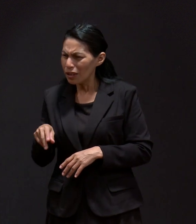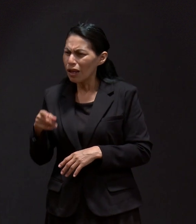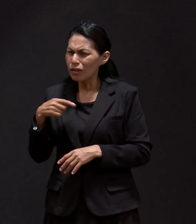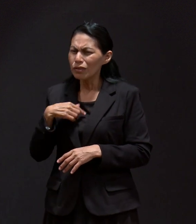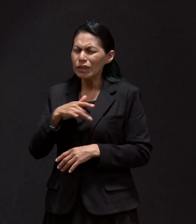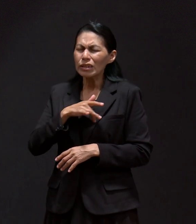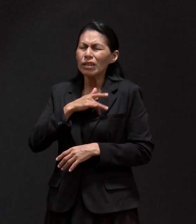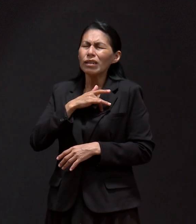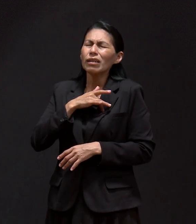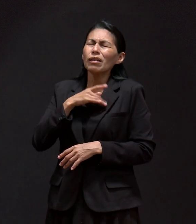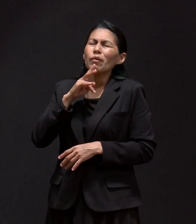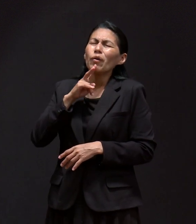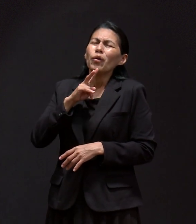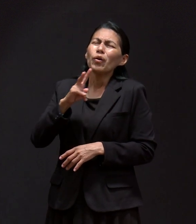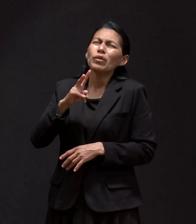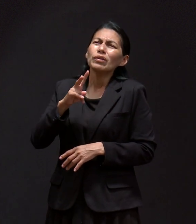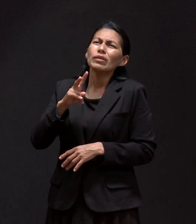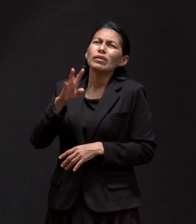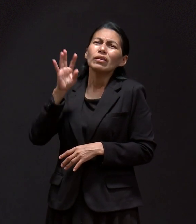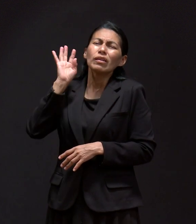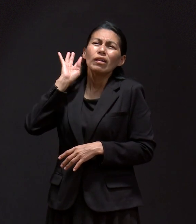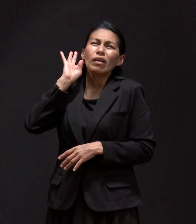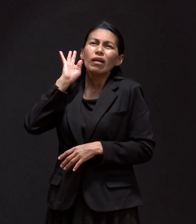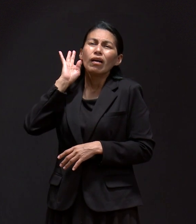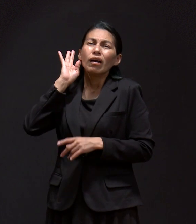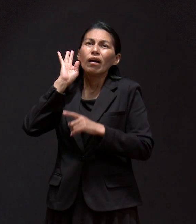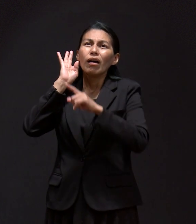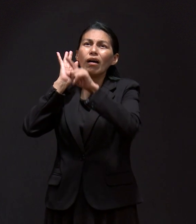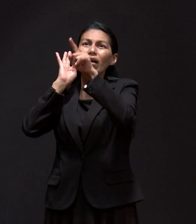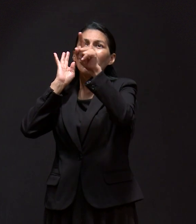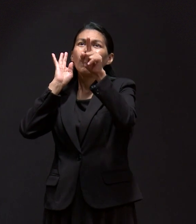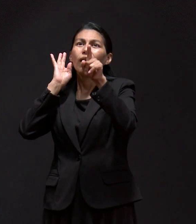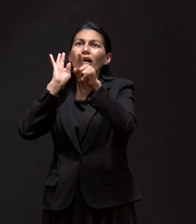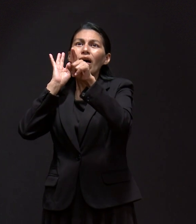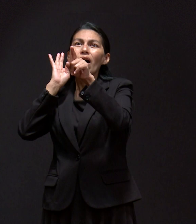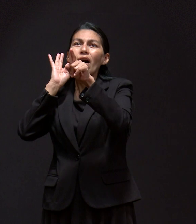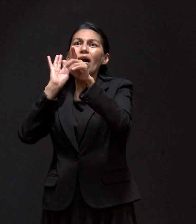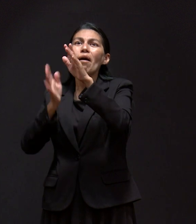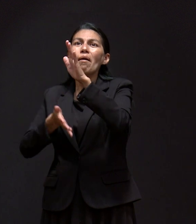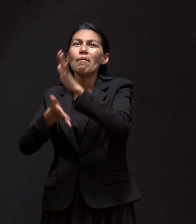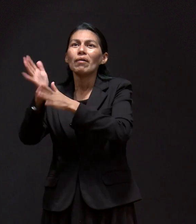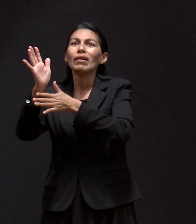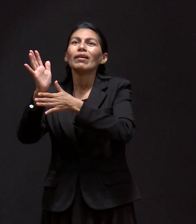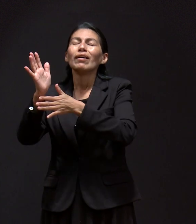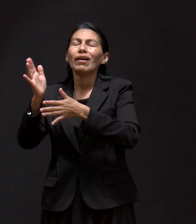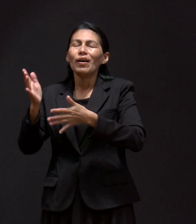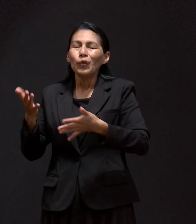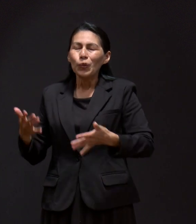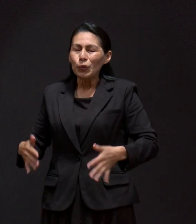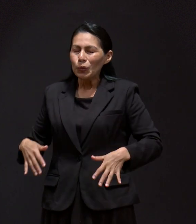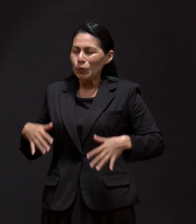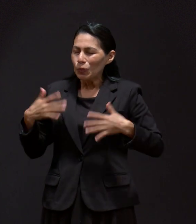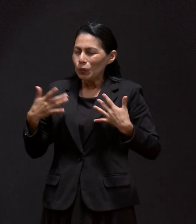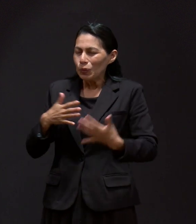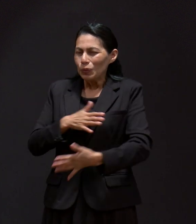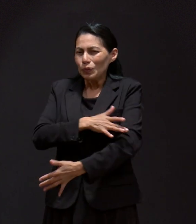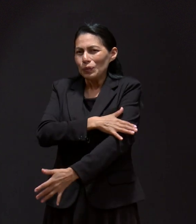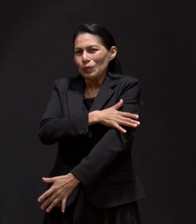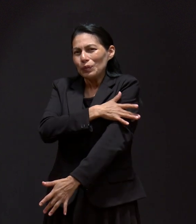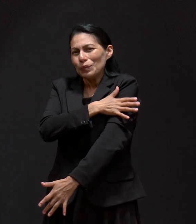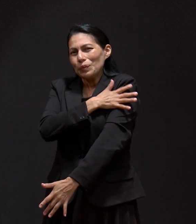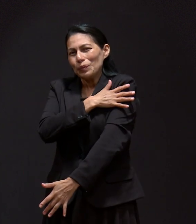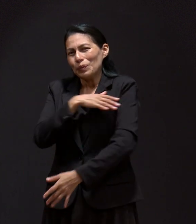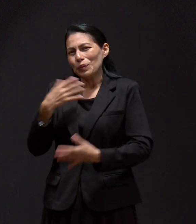así es vas a ir yo escuché una voz que me dijo vas a ir vi la silueta en la cortina y escuché una voz que me decía